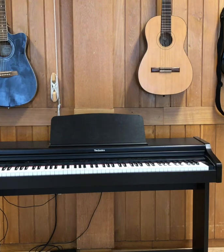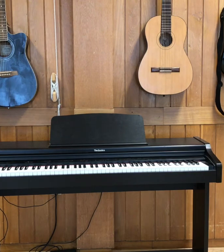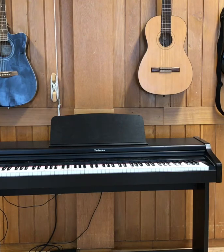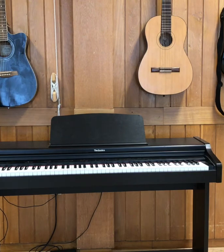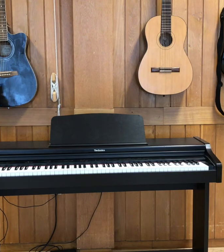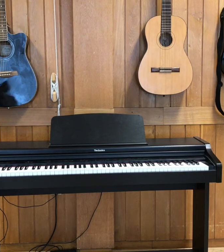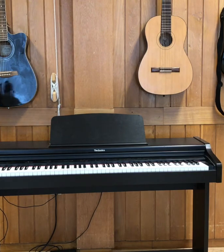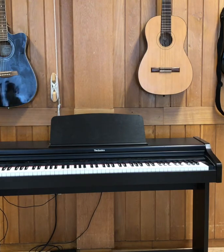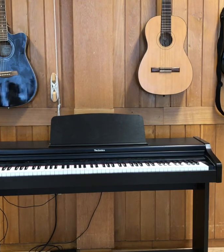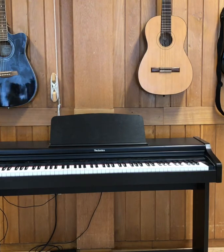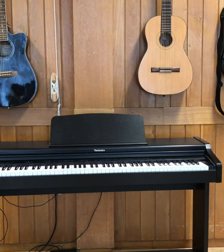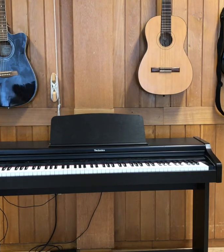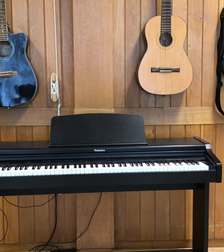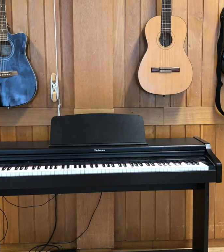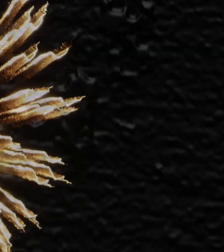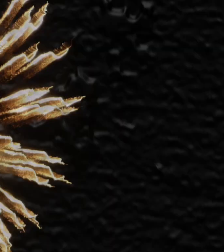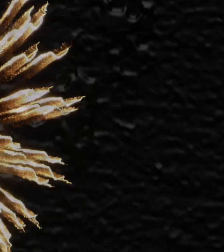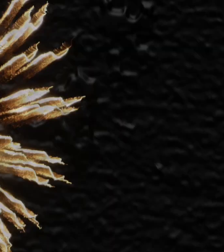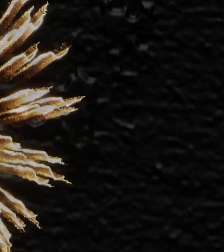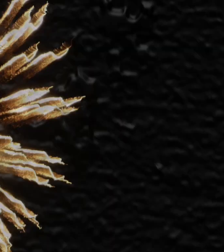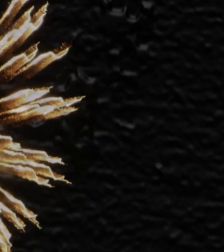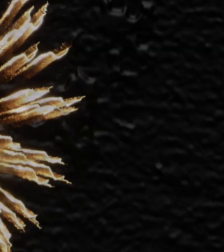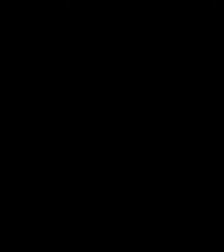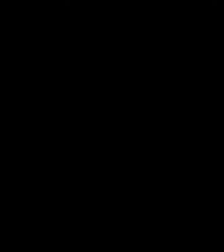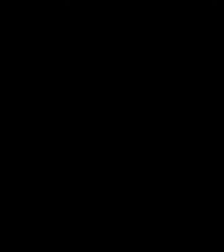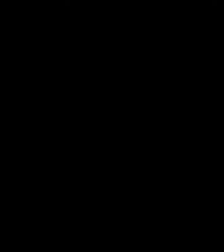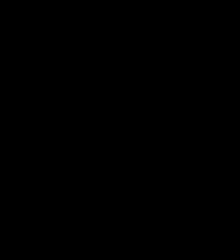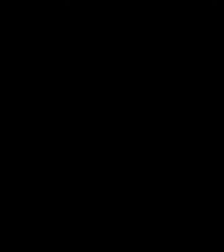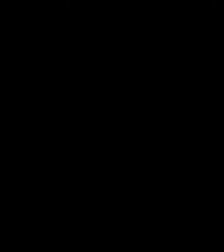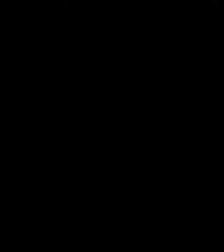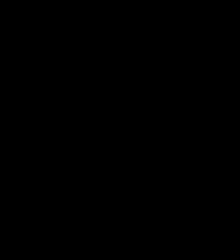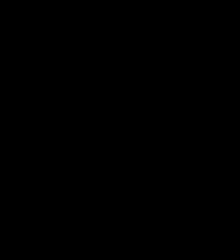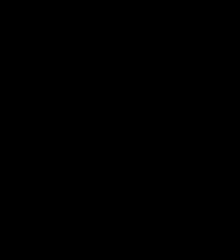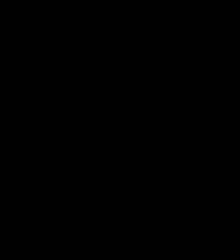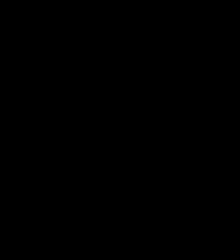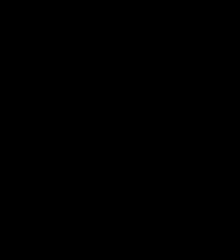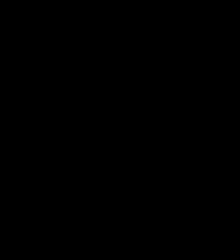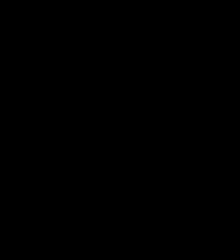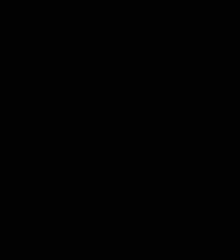Die nächste Nacht an der Mithilver